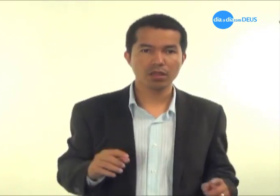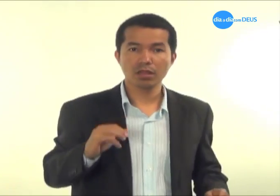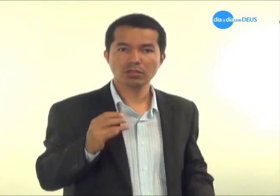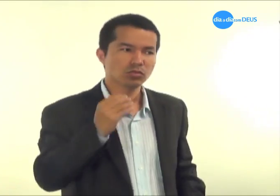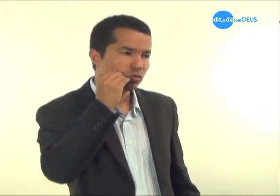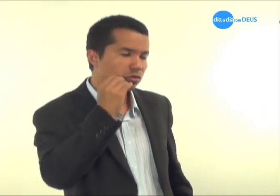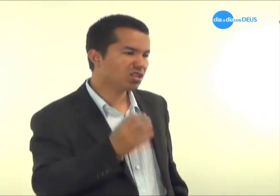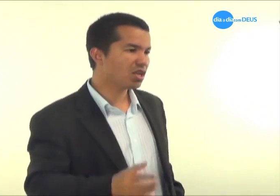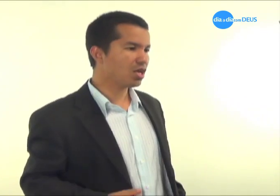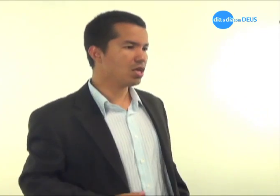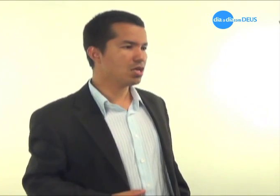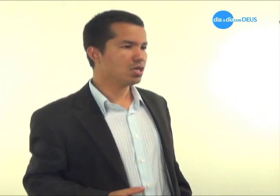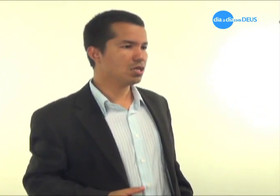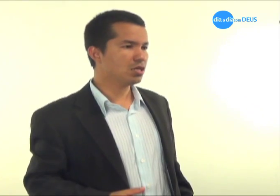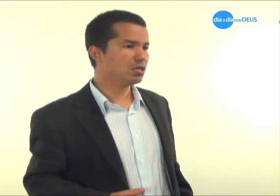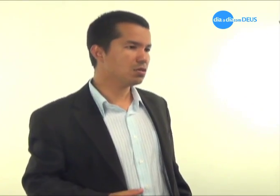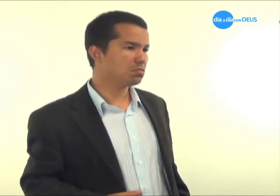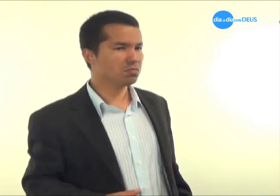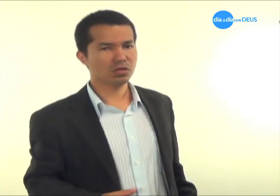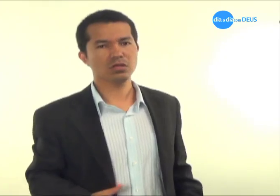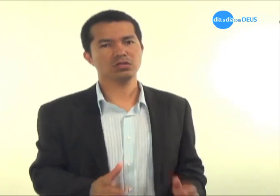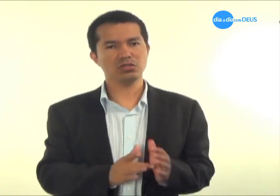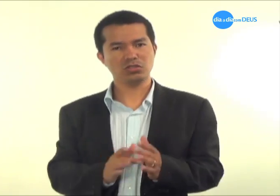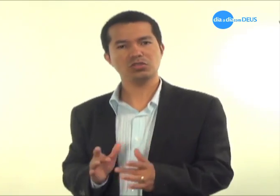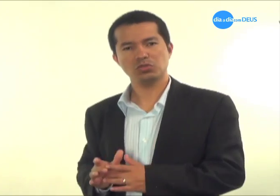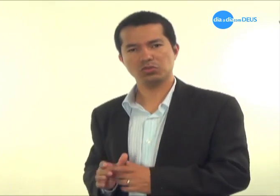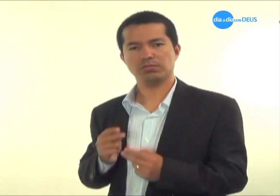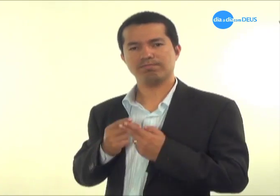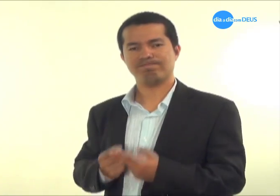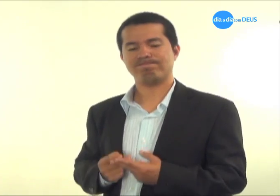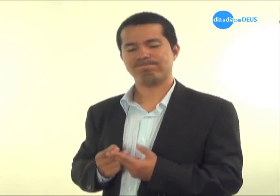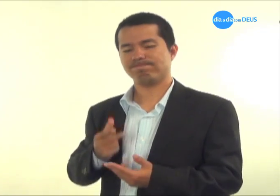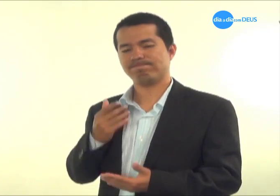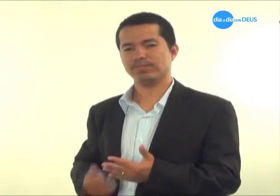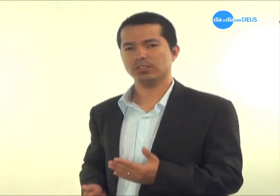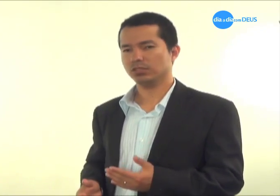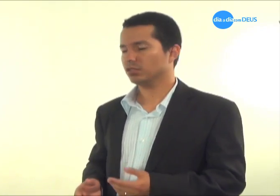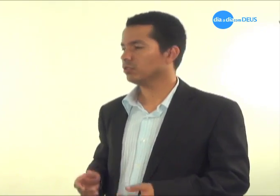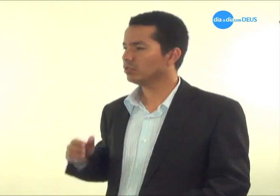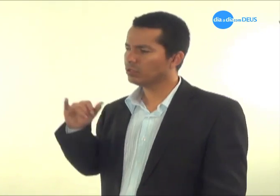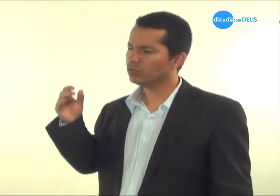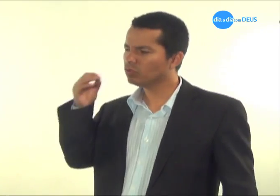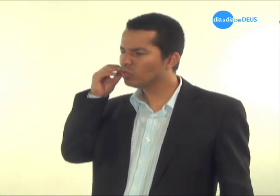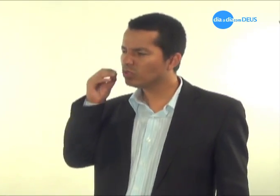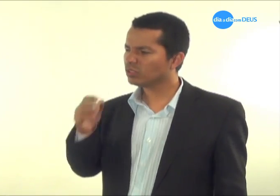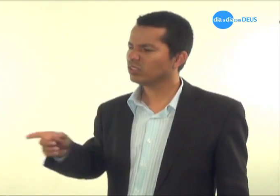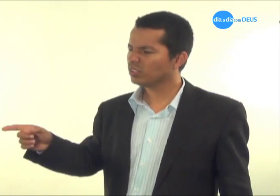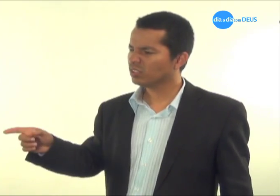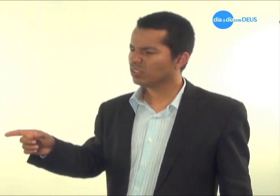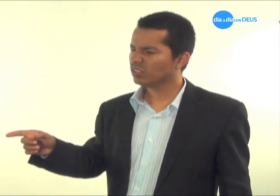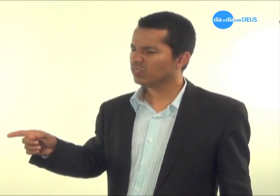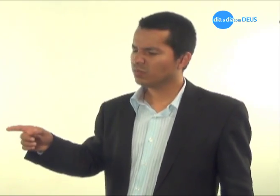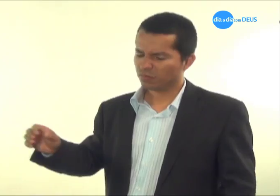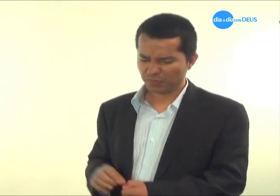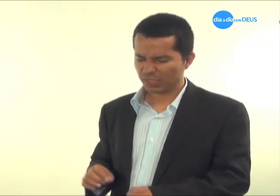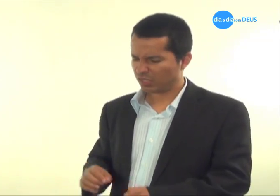E como Judas não se arrependeu, chegou uma hora que Jesus perdeu a paciência e olhou bem nos olhos de Judas e disse: Judas,